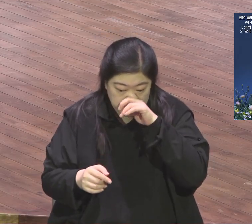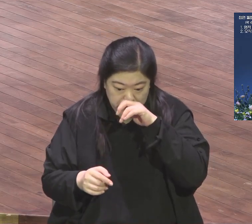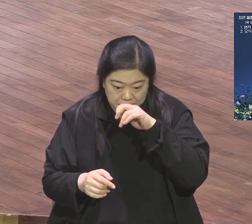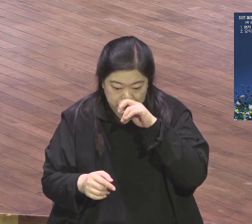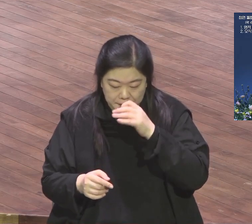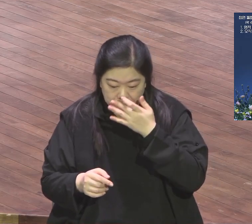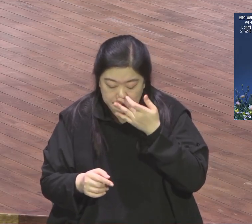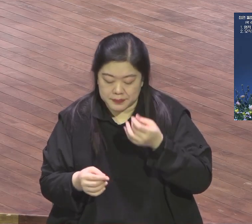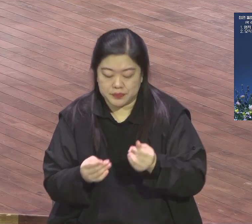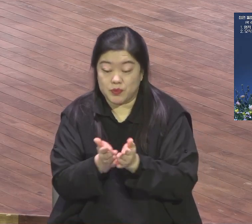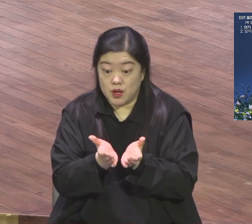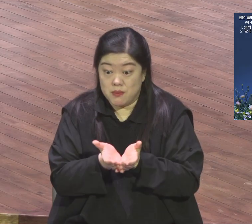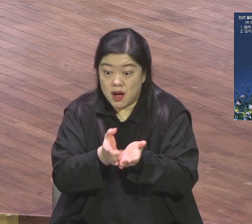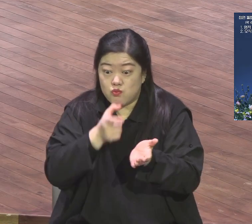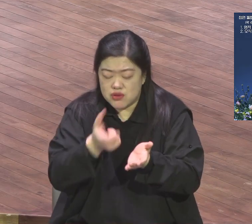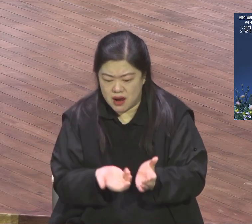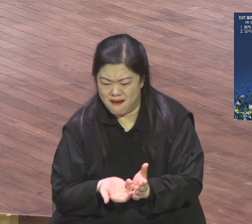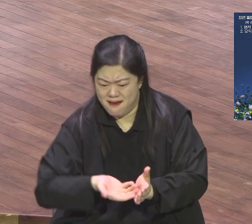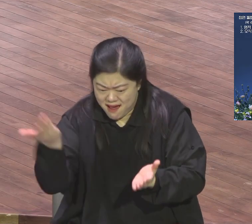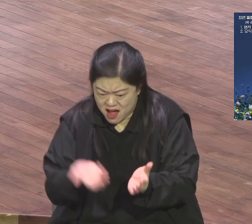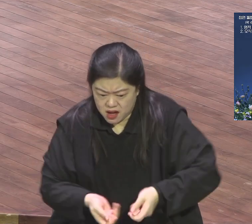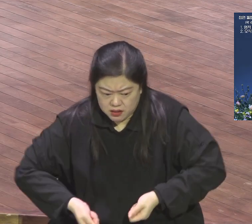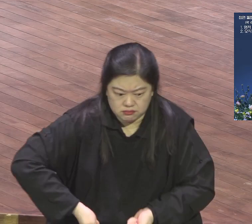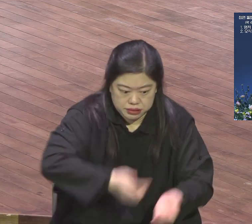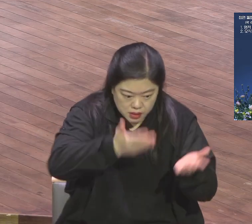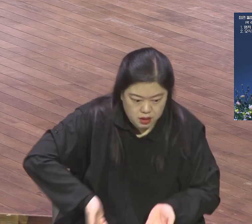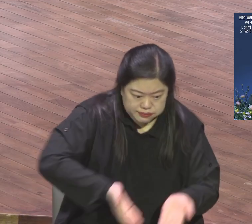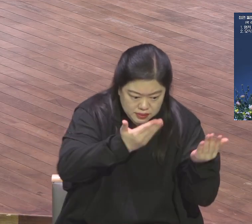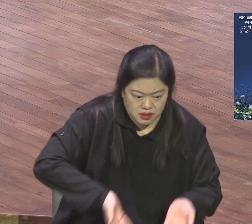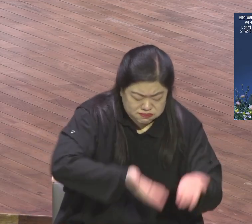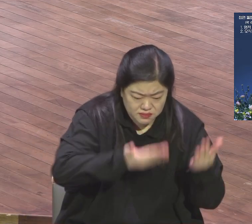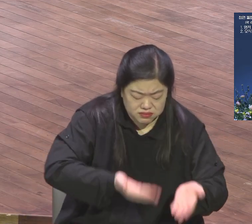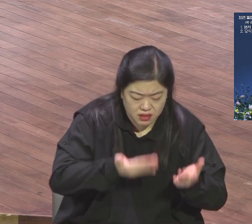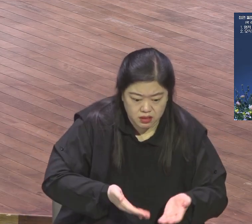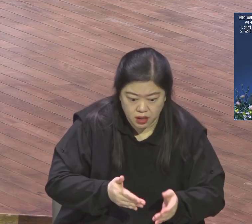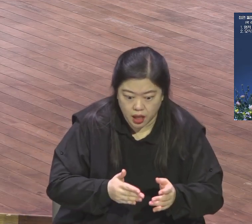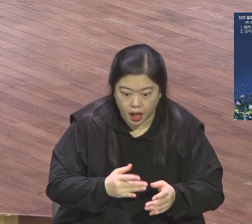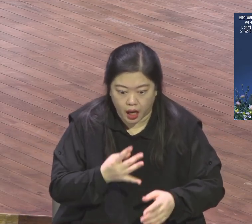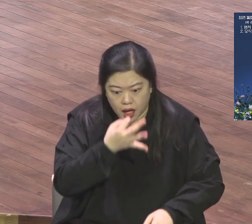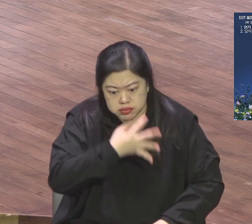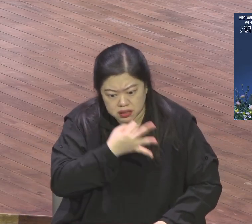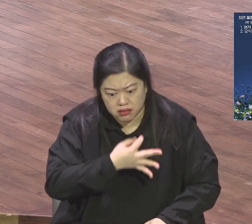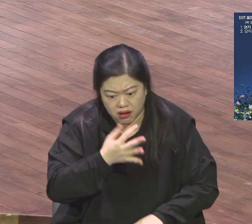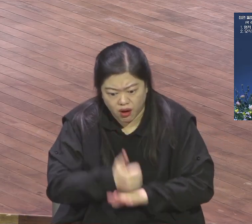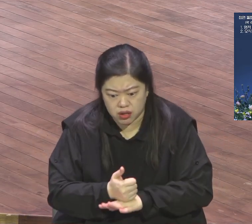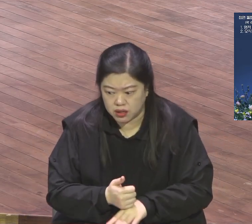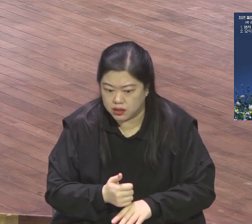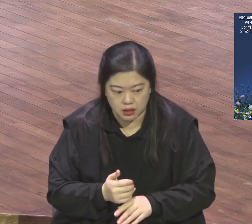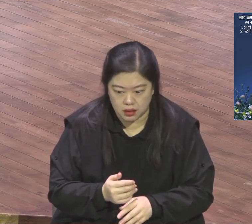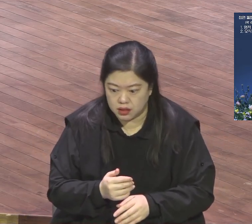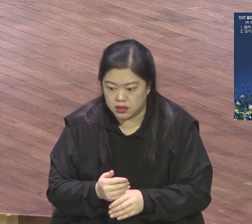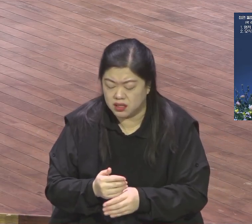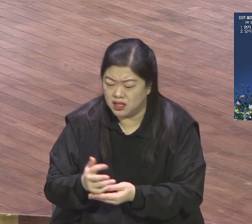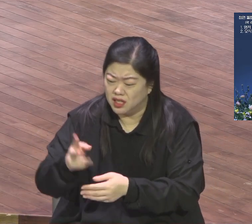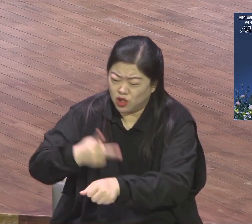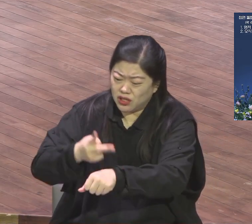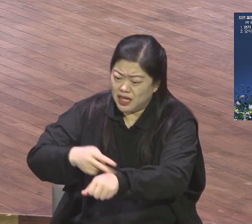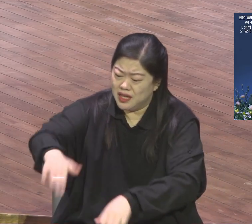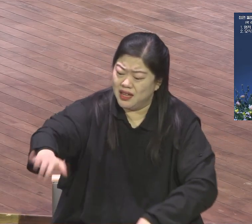그제서야 예수님을 깨우면서 자신들이 죽게 되었으니 살려달라고 아우성을 치지요.